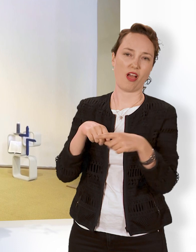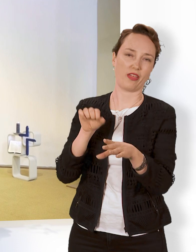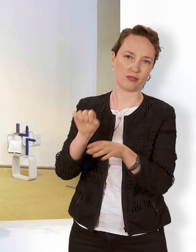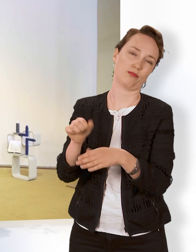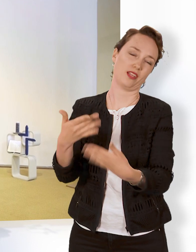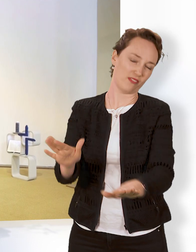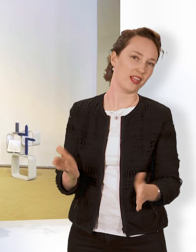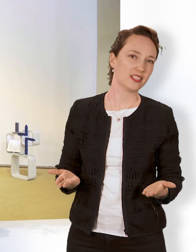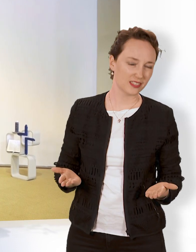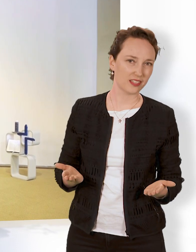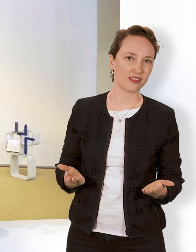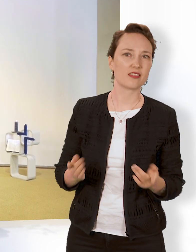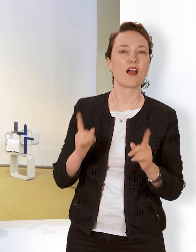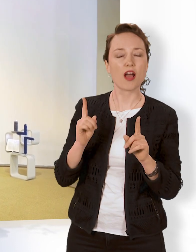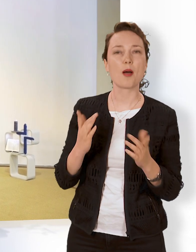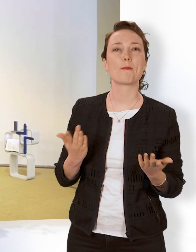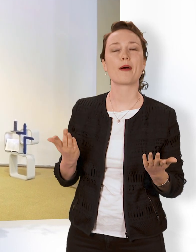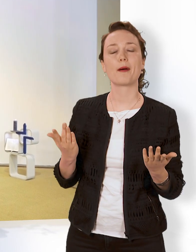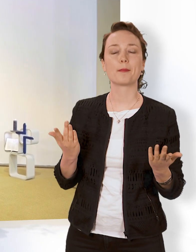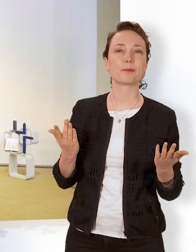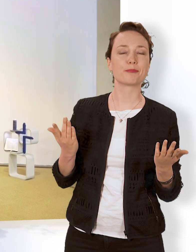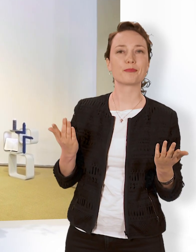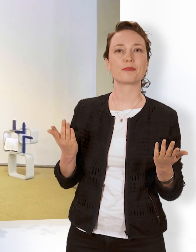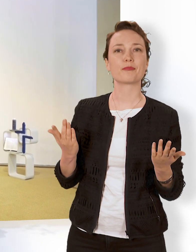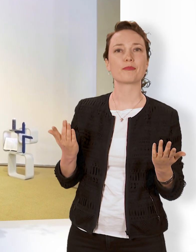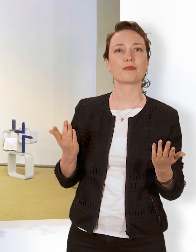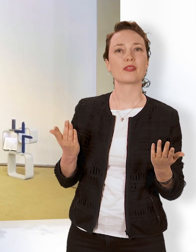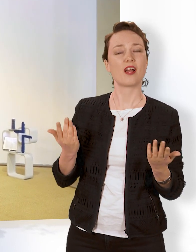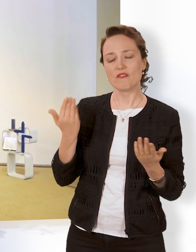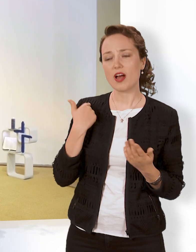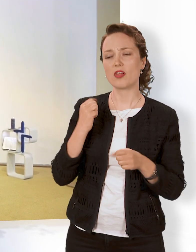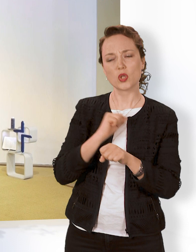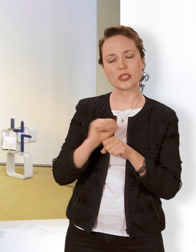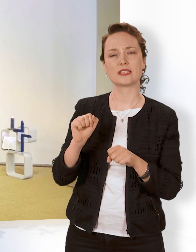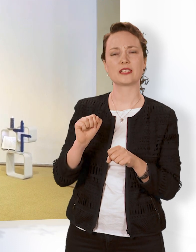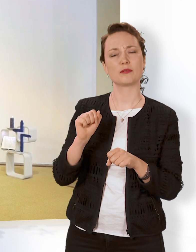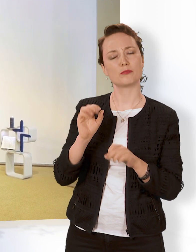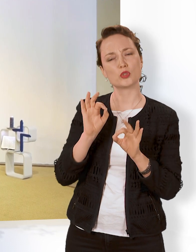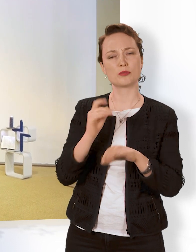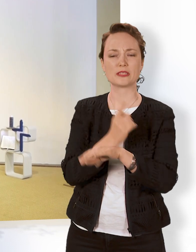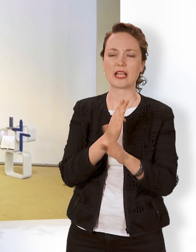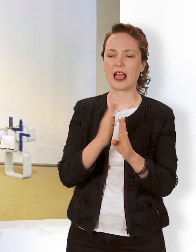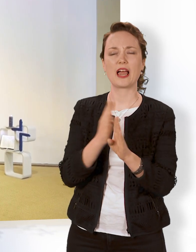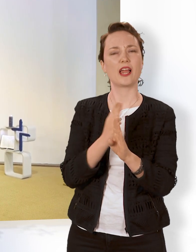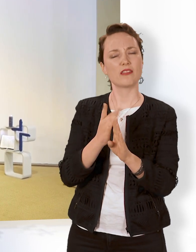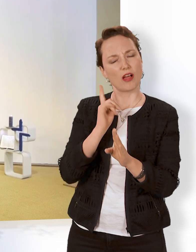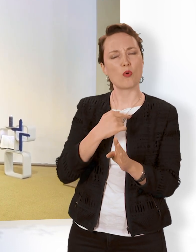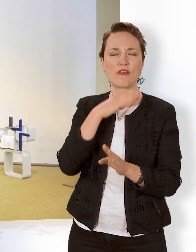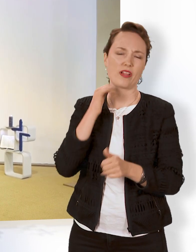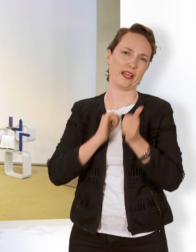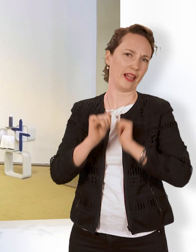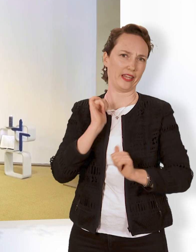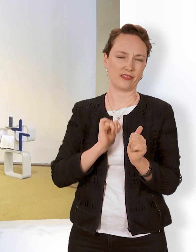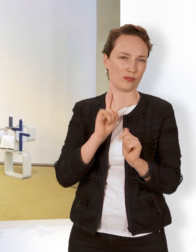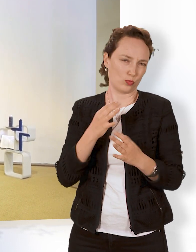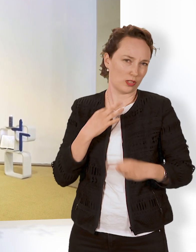habe. Aber auch Zeiten hatte, wo ich gelitten habe. Mhm. Also das